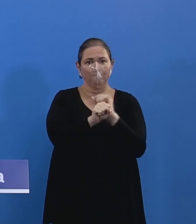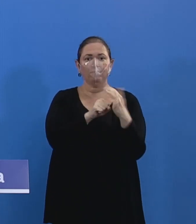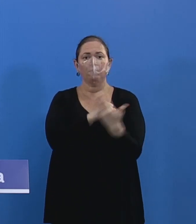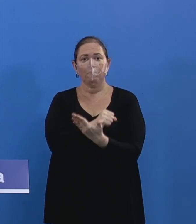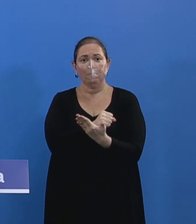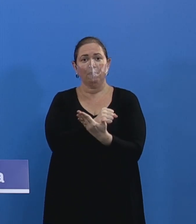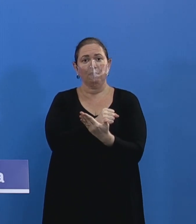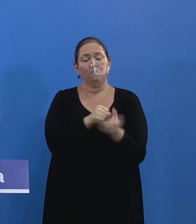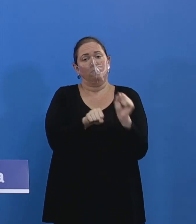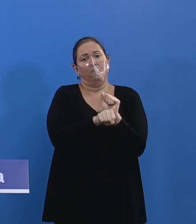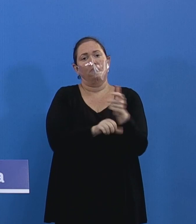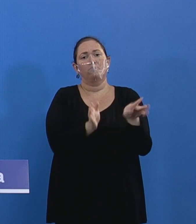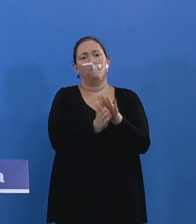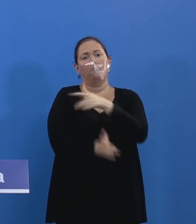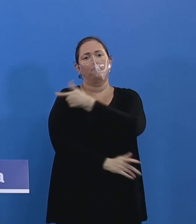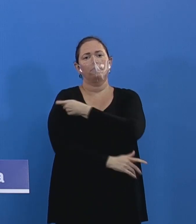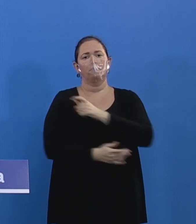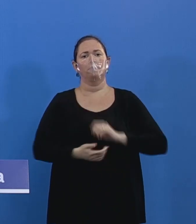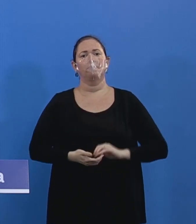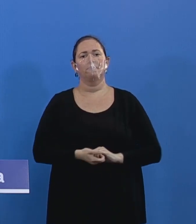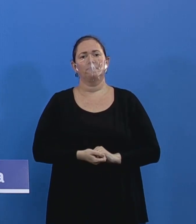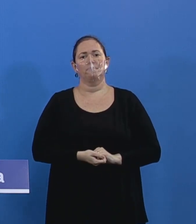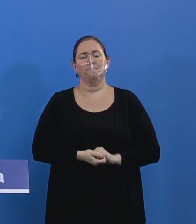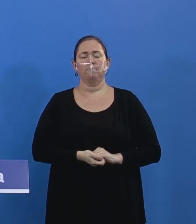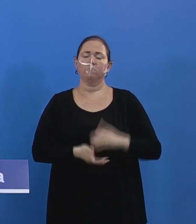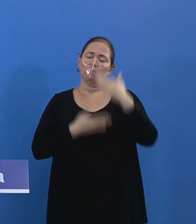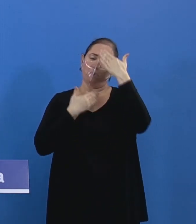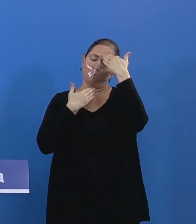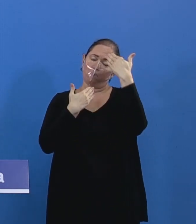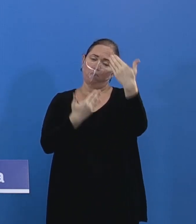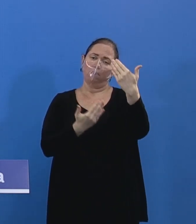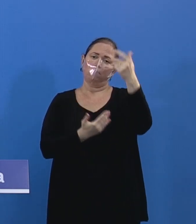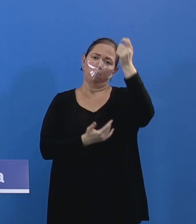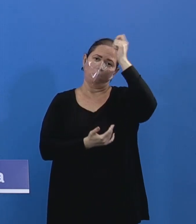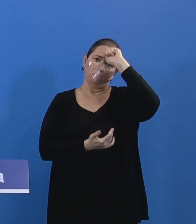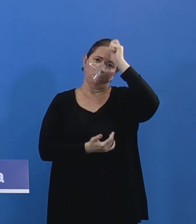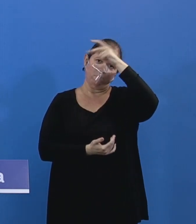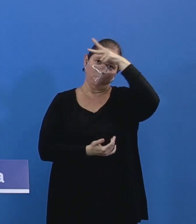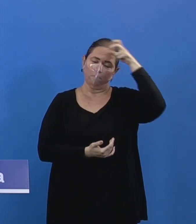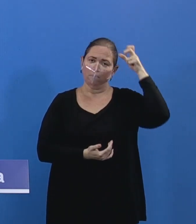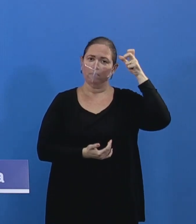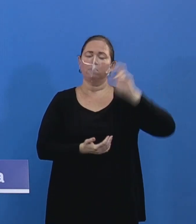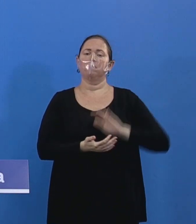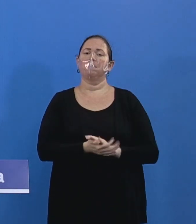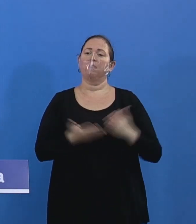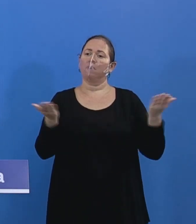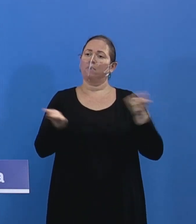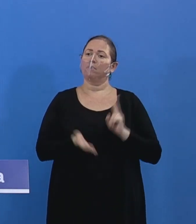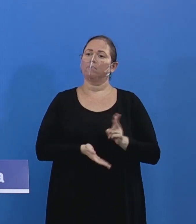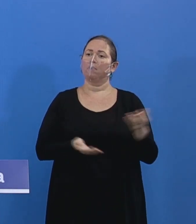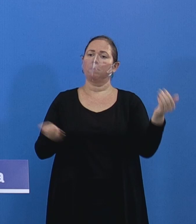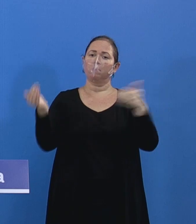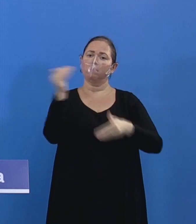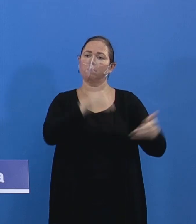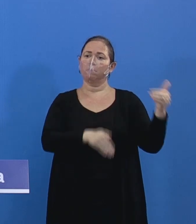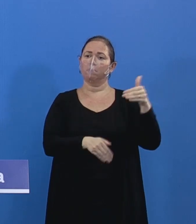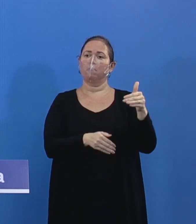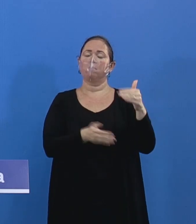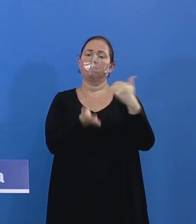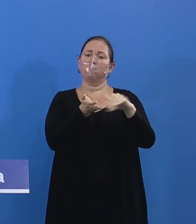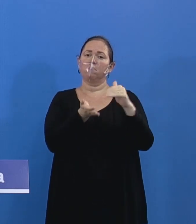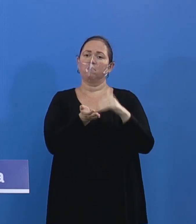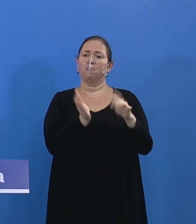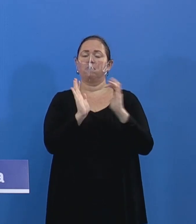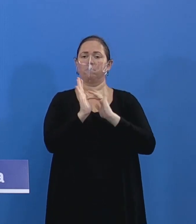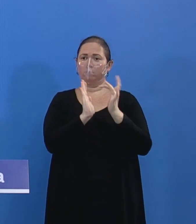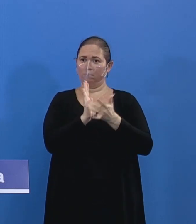até que a gente tenha uma vacina. Muito obrigada, prefeito Geraldo Júlio. Dando sequência, temos agora a participação do secretário